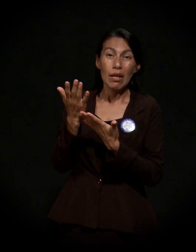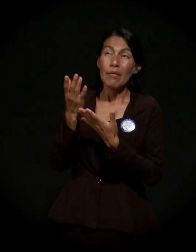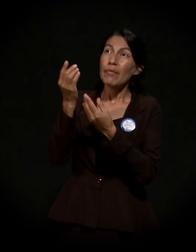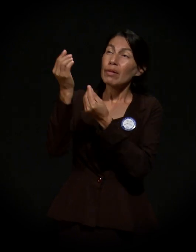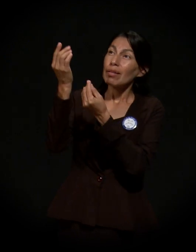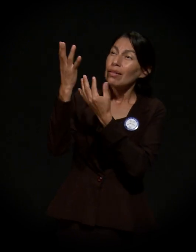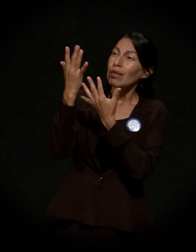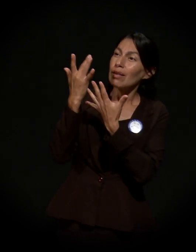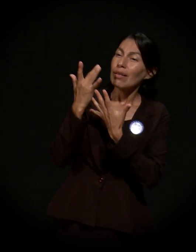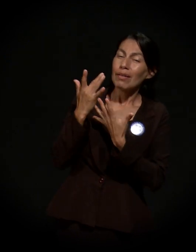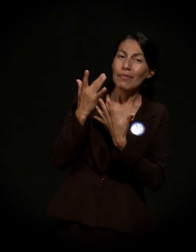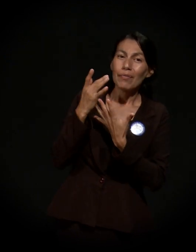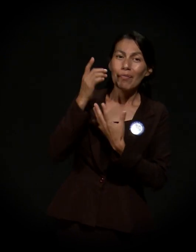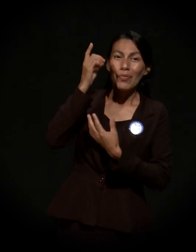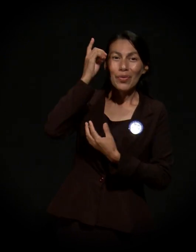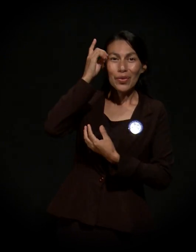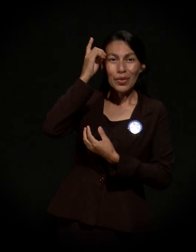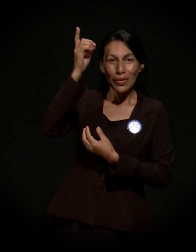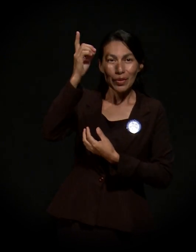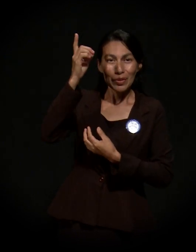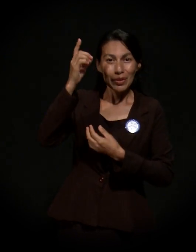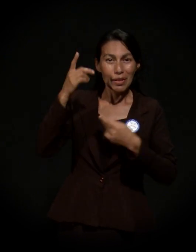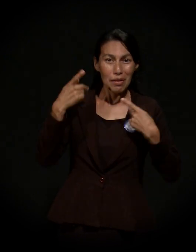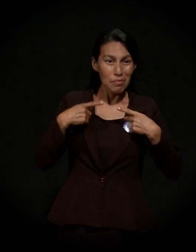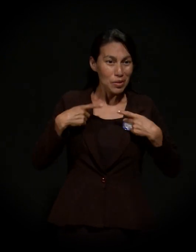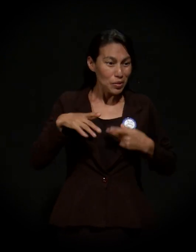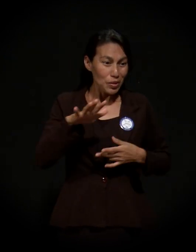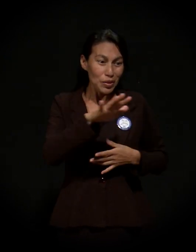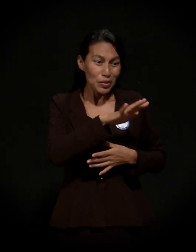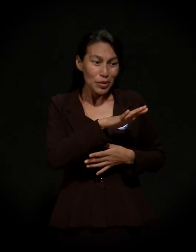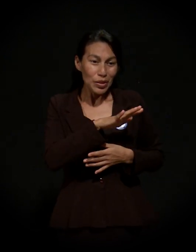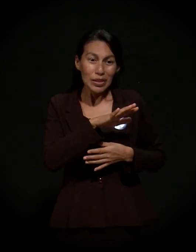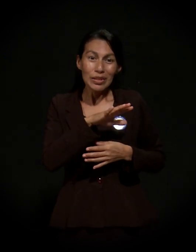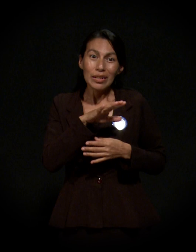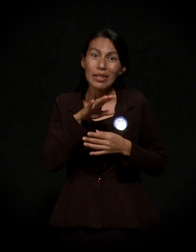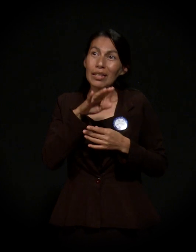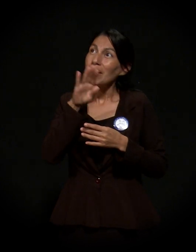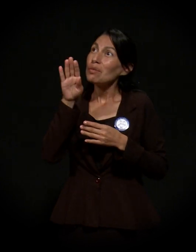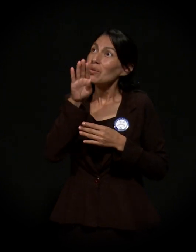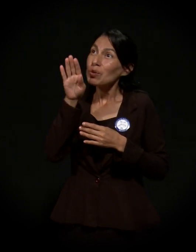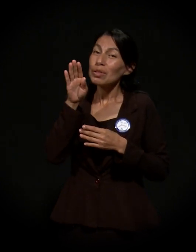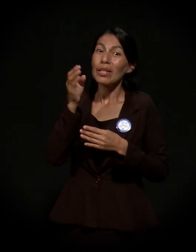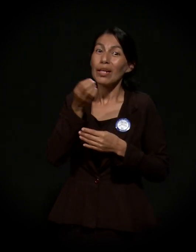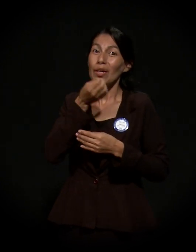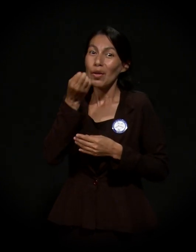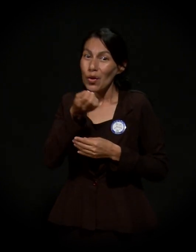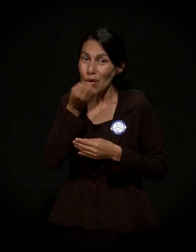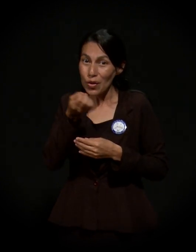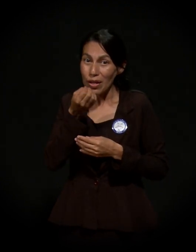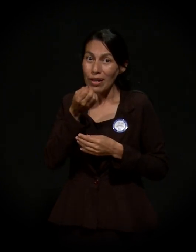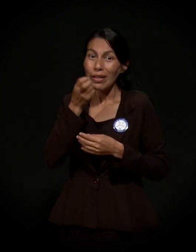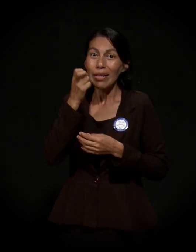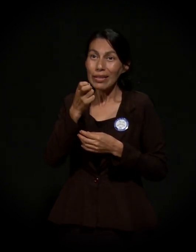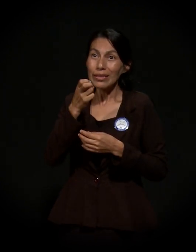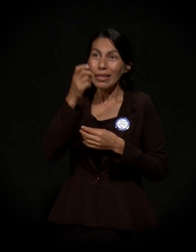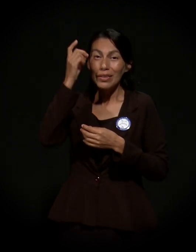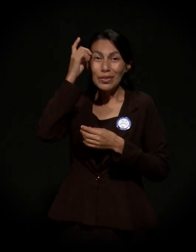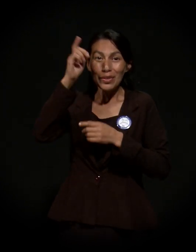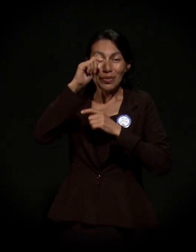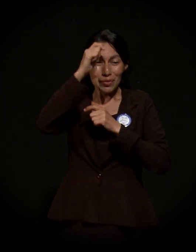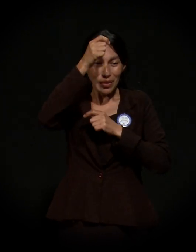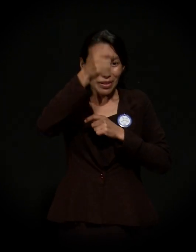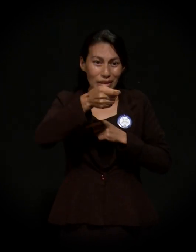de aquellos que le buscan. Hoy platicaremos con una mujer muy preparada